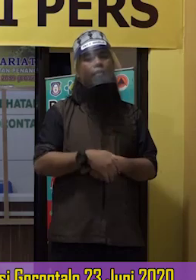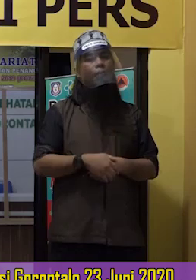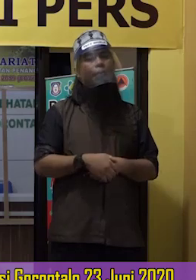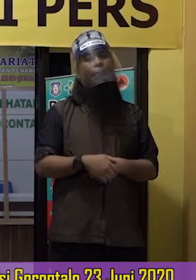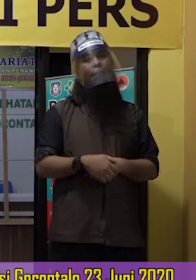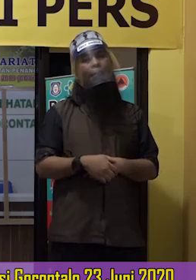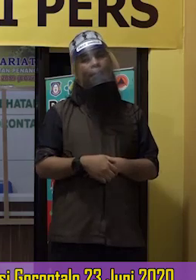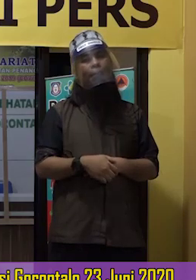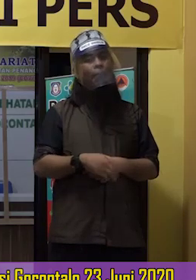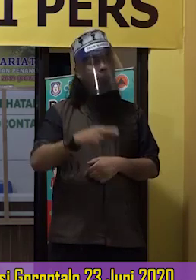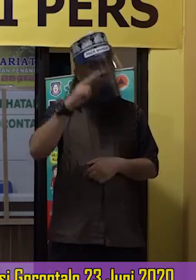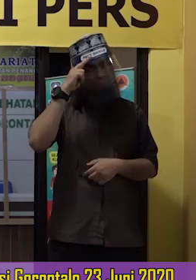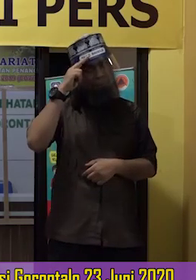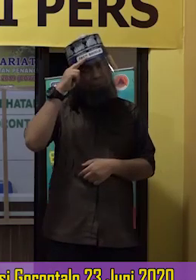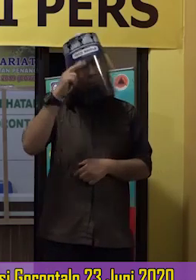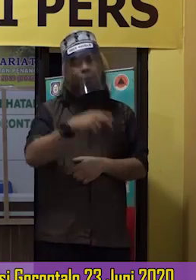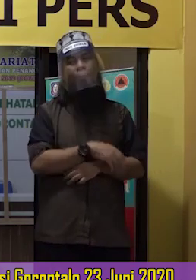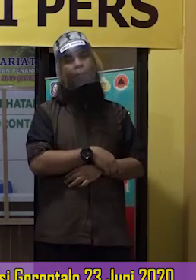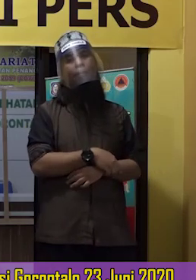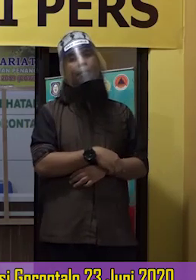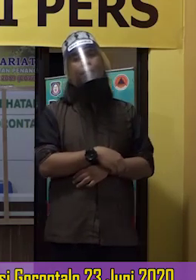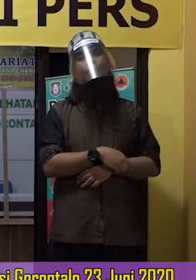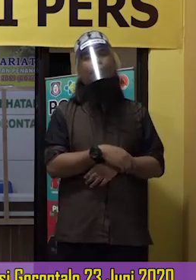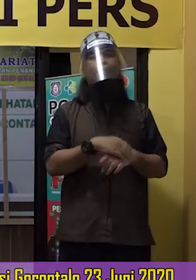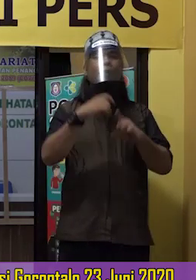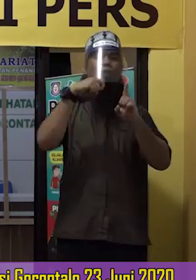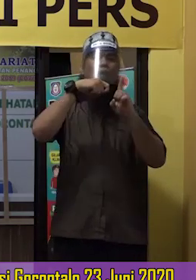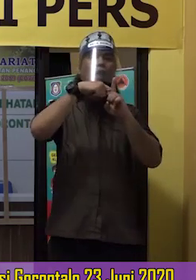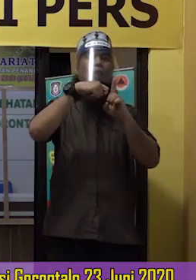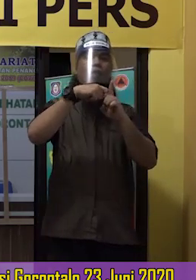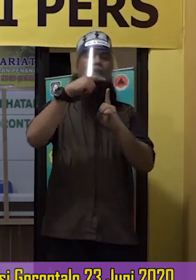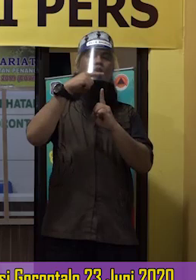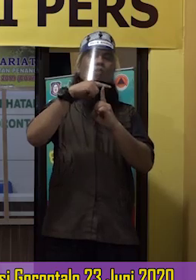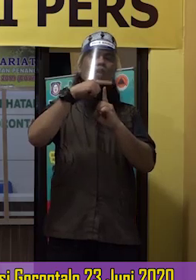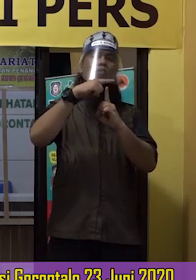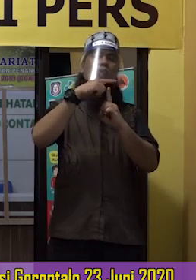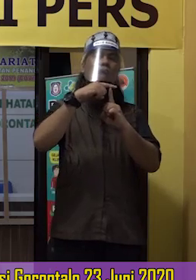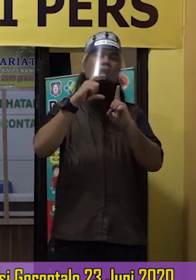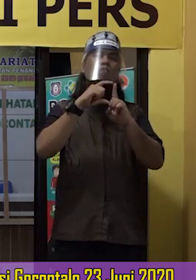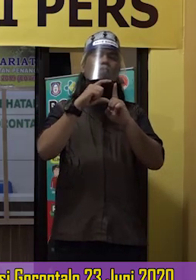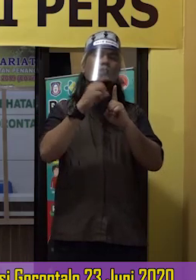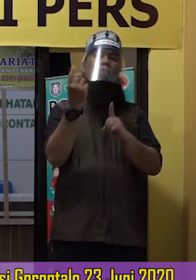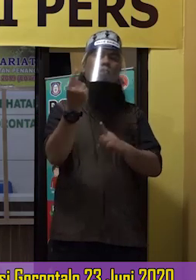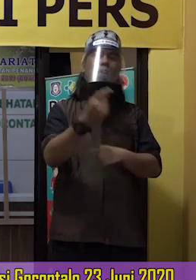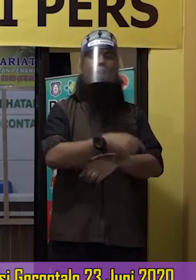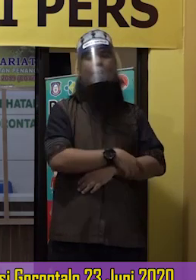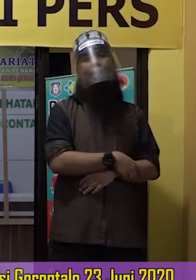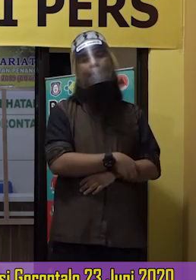laki-laki 43 tahun, Kelurahan Tomula Butau, Kecamatan Dumboraya, Kota